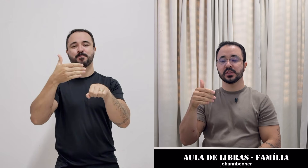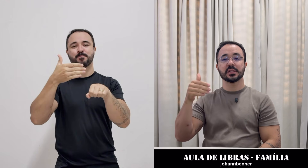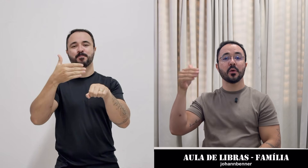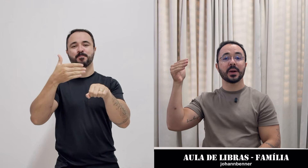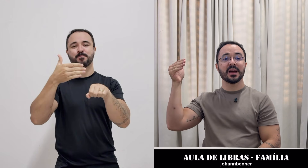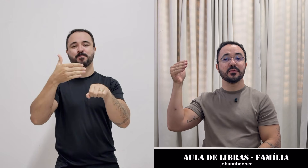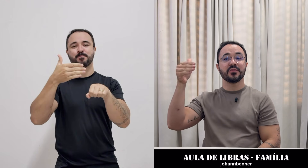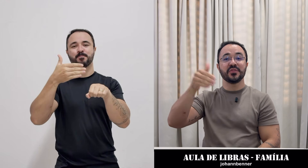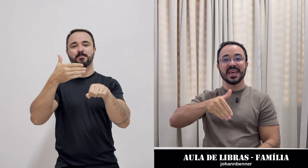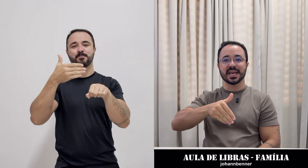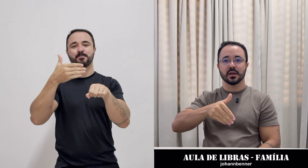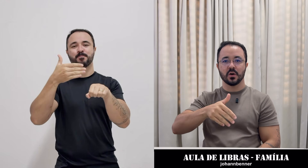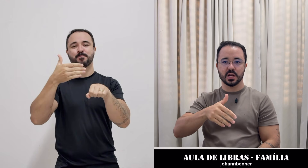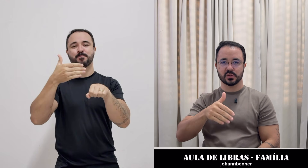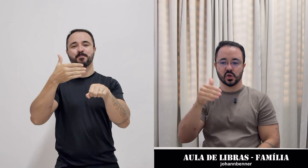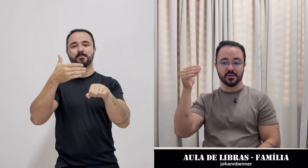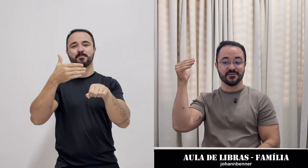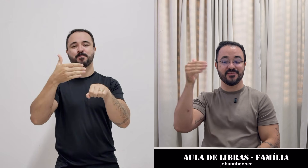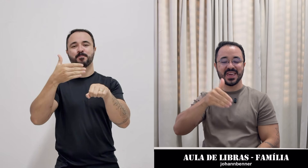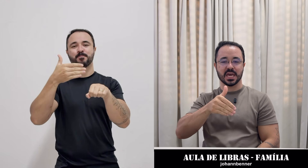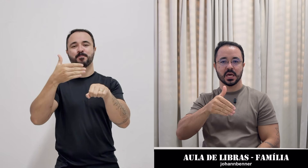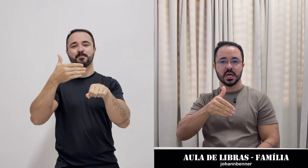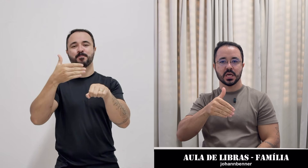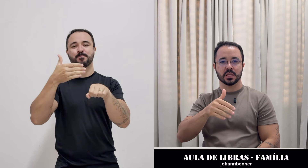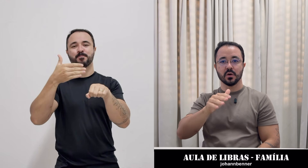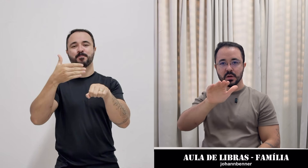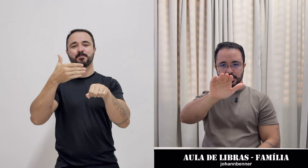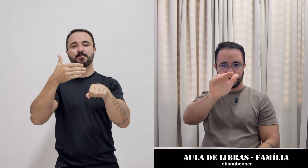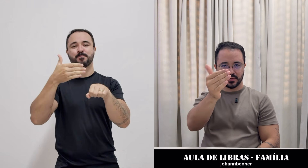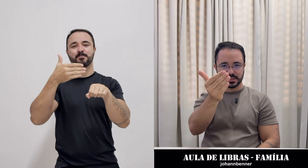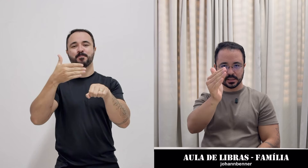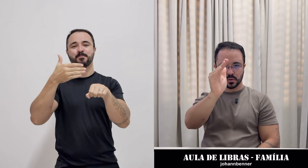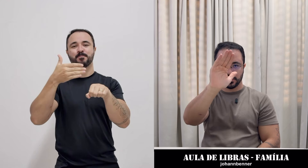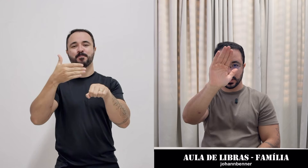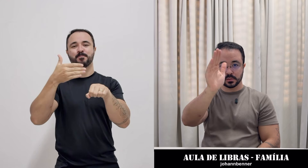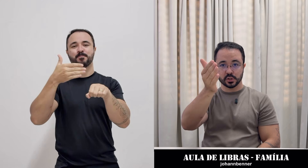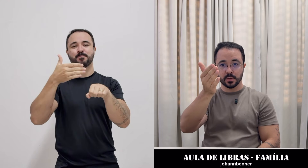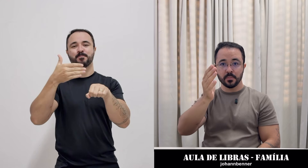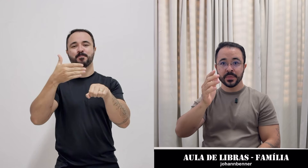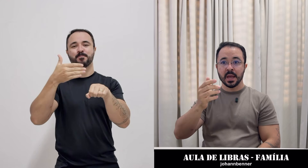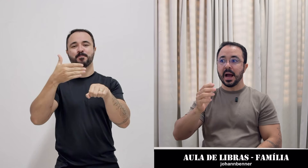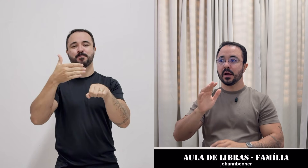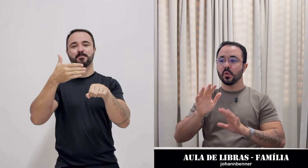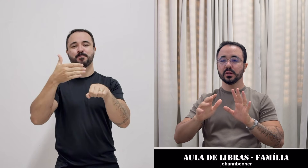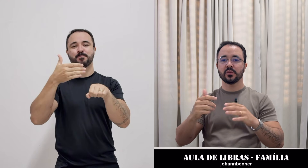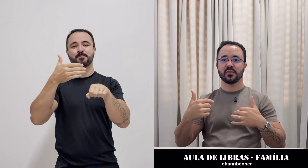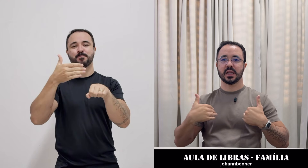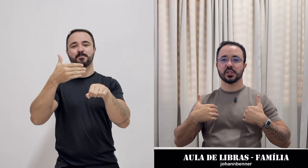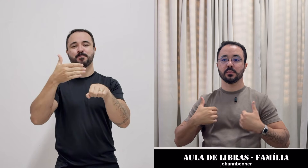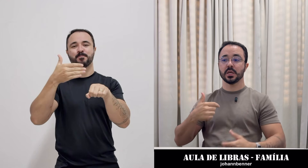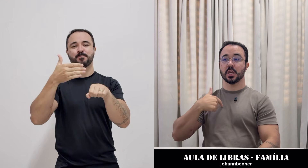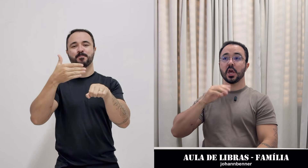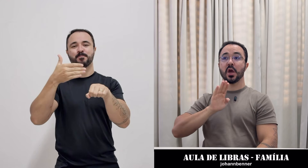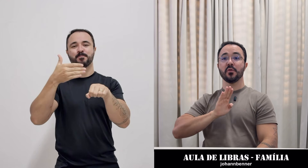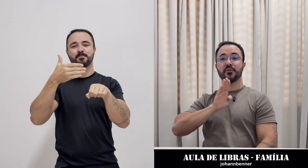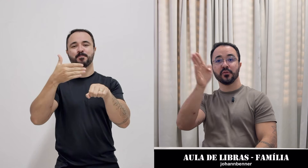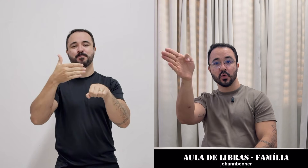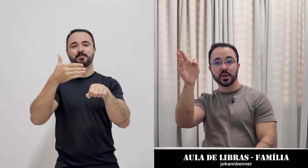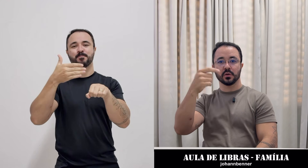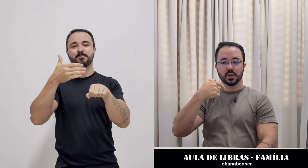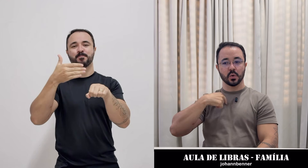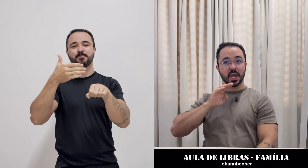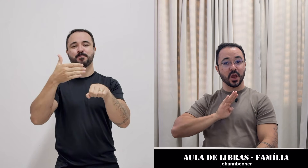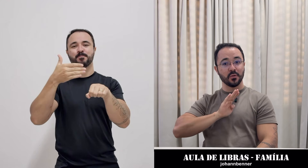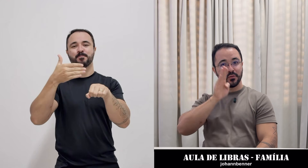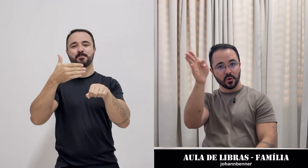aqui é um sinal para vir. Olha só, vir. Então, você vai fazer essa configuração de mão. Quando eu vou falar de mim, eu